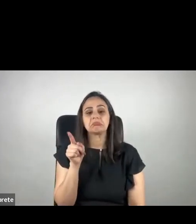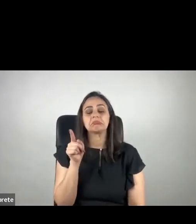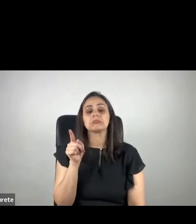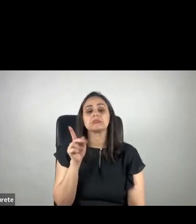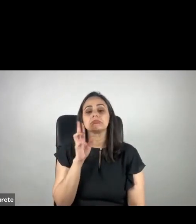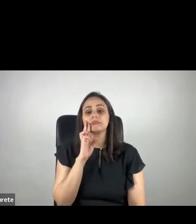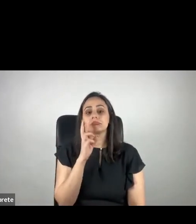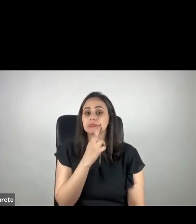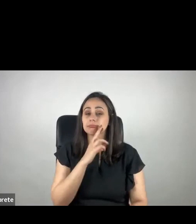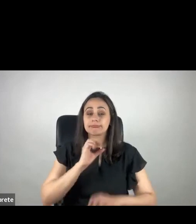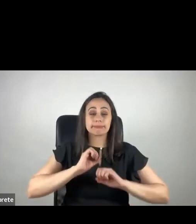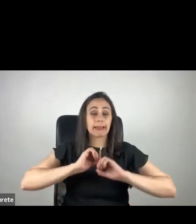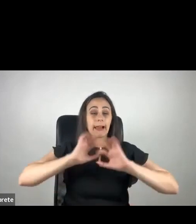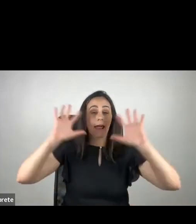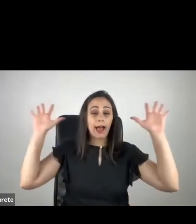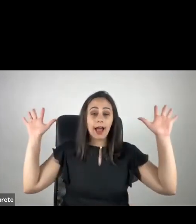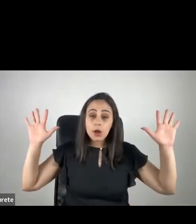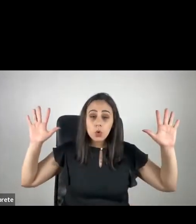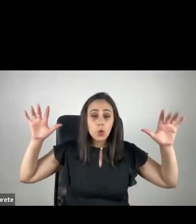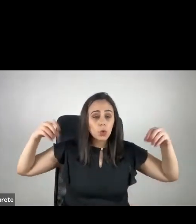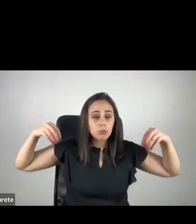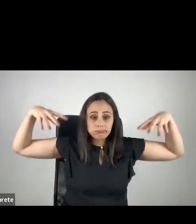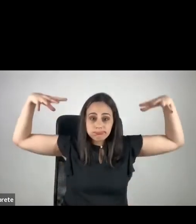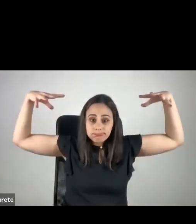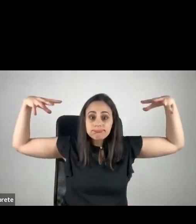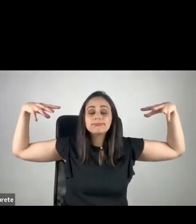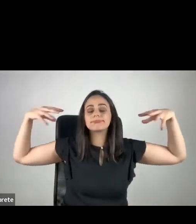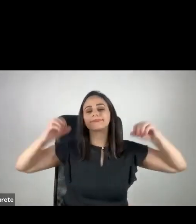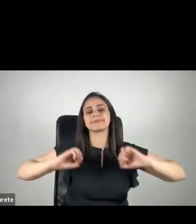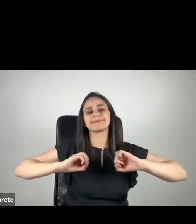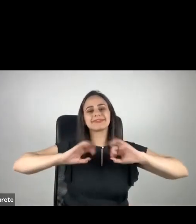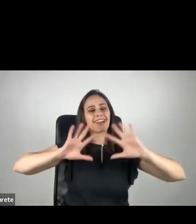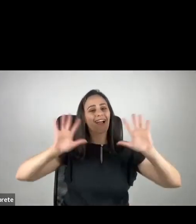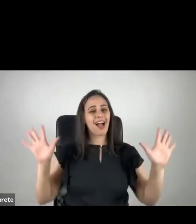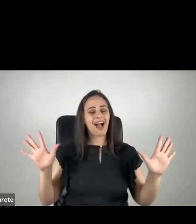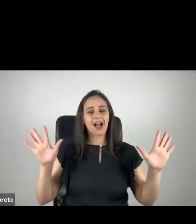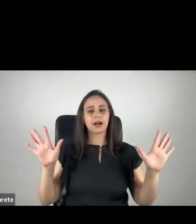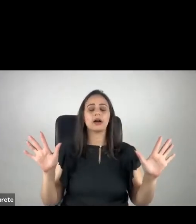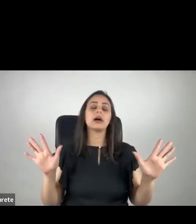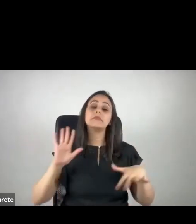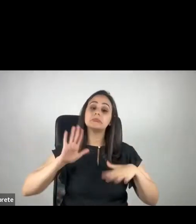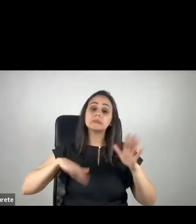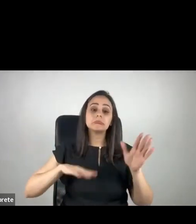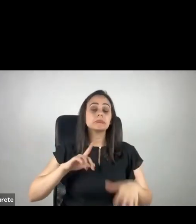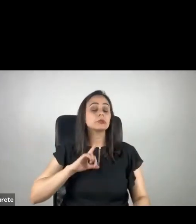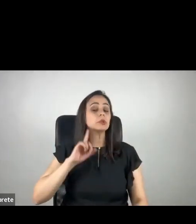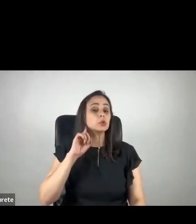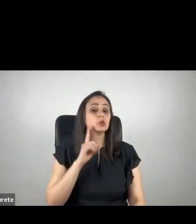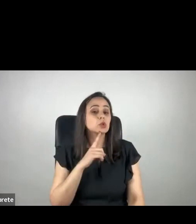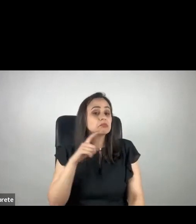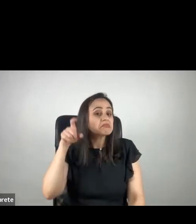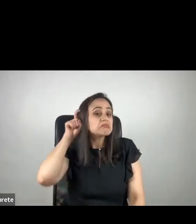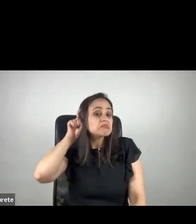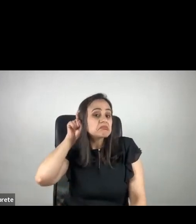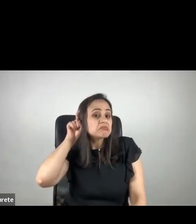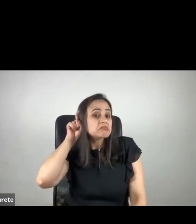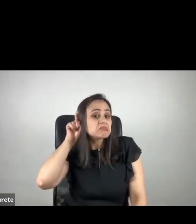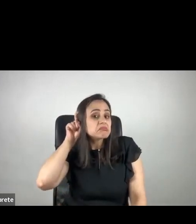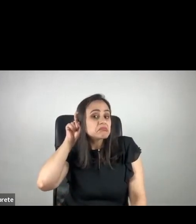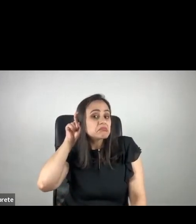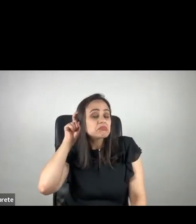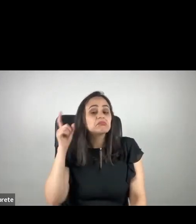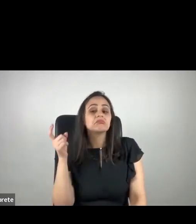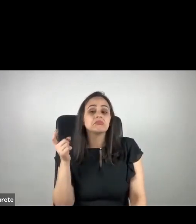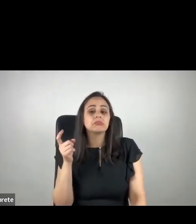o mais claro possível, e, às vezes, por exemplo, tem surdo que usa aparelho auditivo, no meu caso